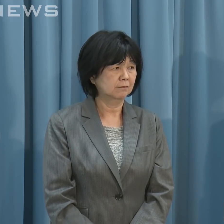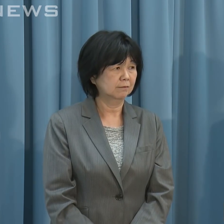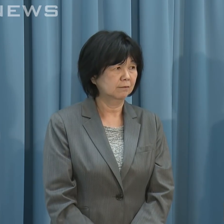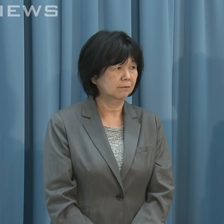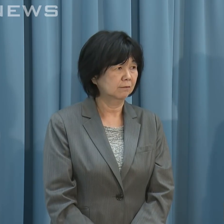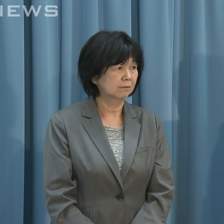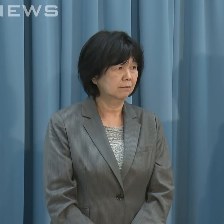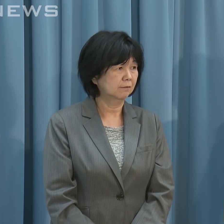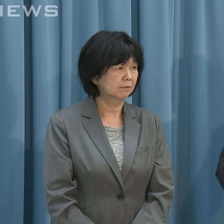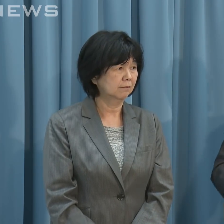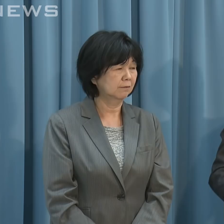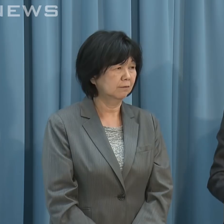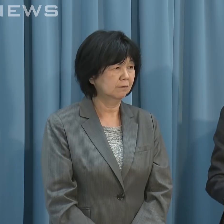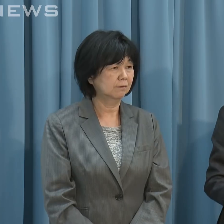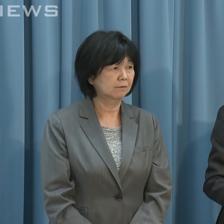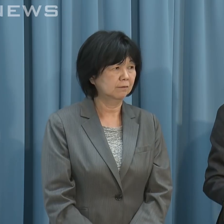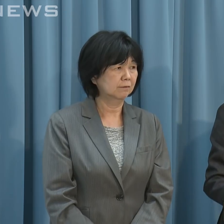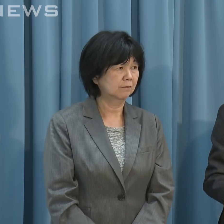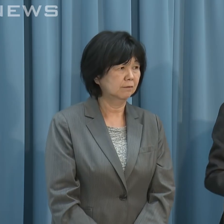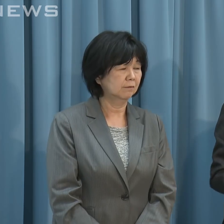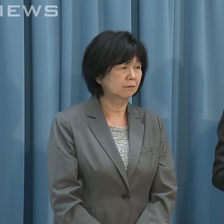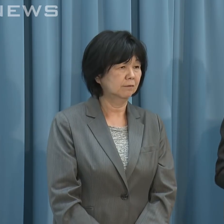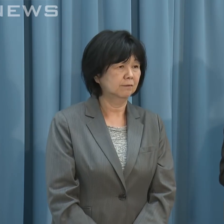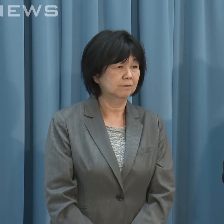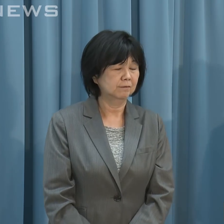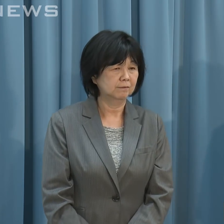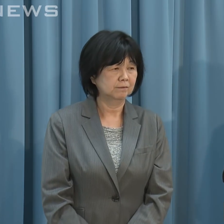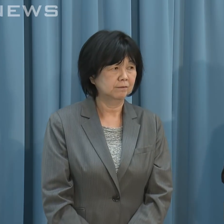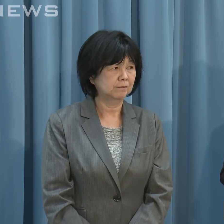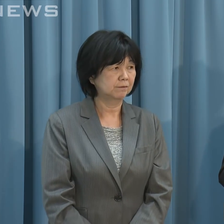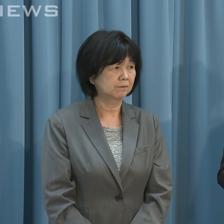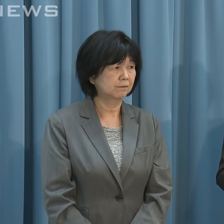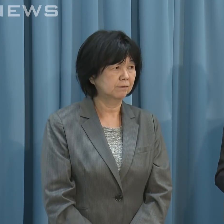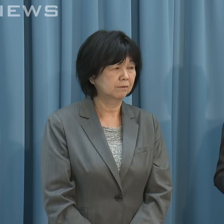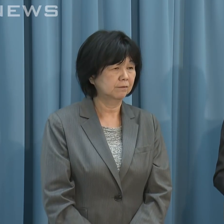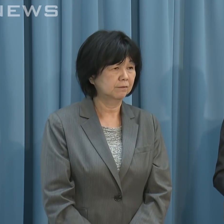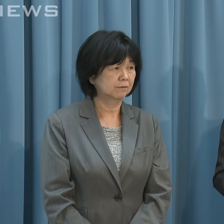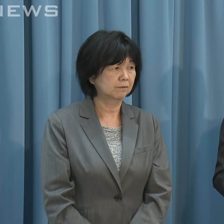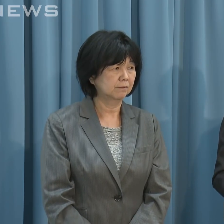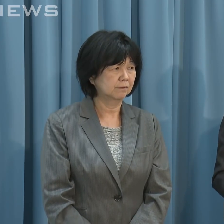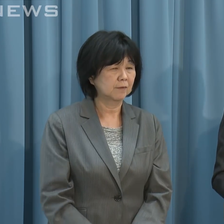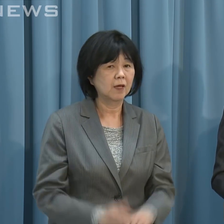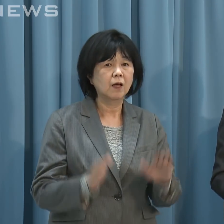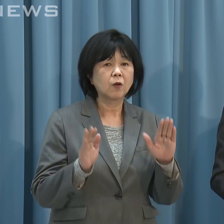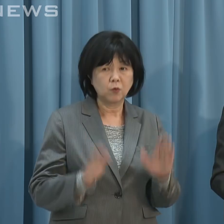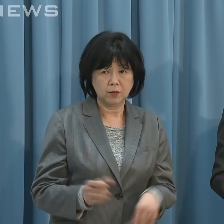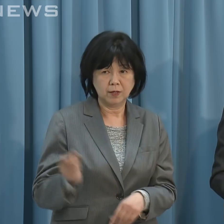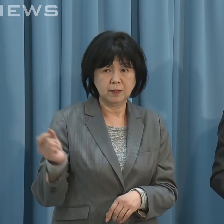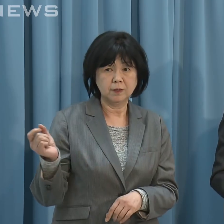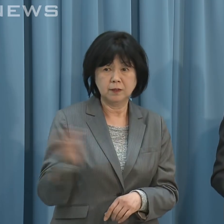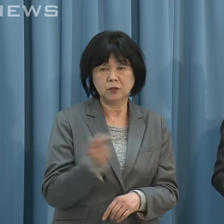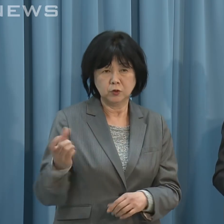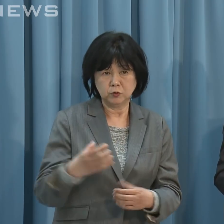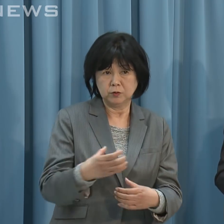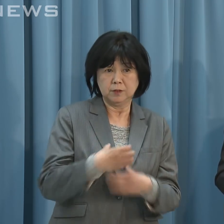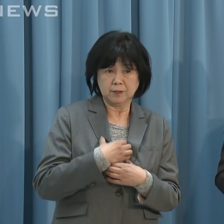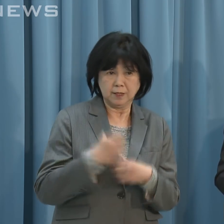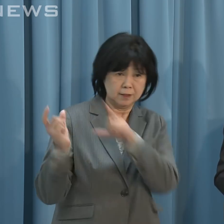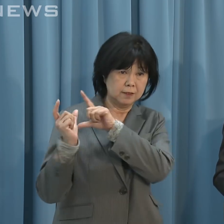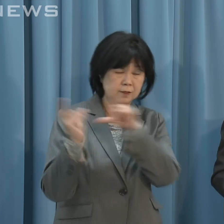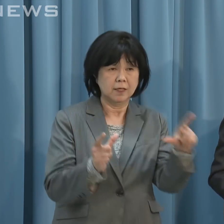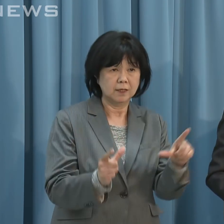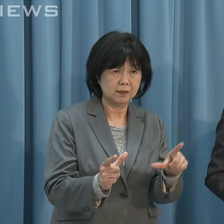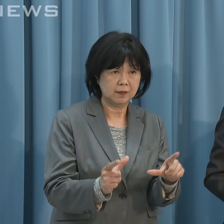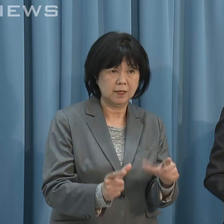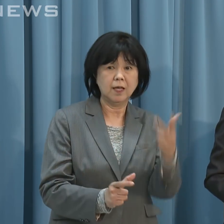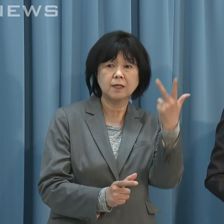あ、よろしいでしょうか。 はい、 NHK の金子と申します。はい、よろしくお願いします。今回緊急事態宣言で、7つの都府県に選ばれ